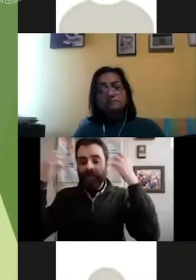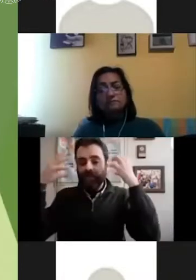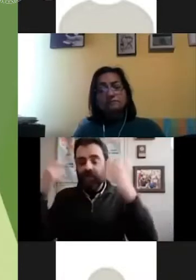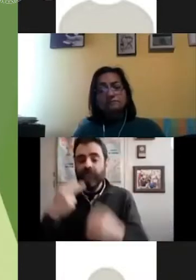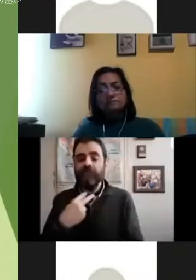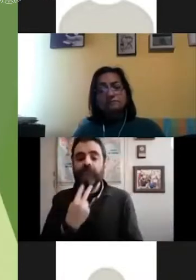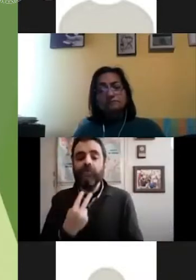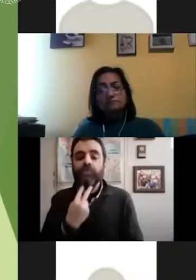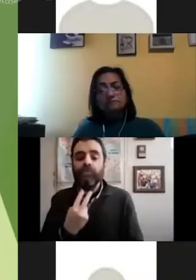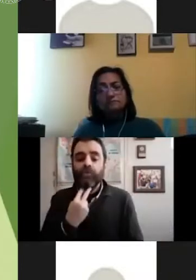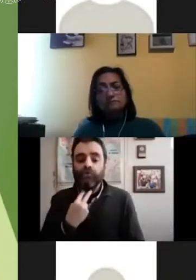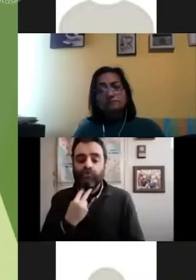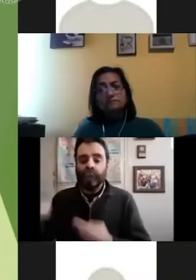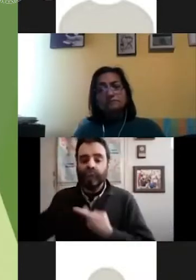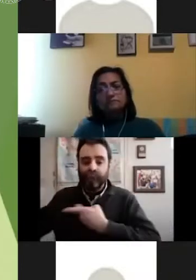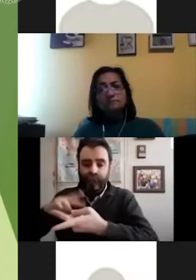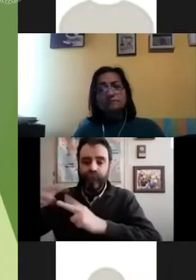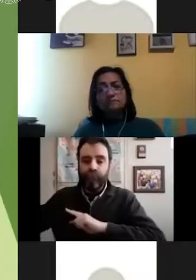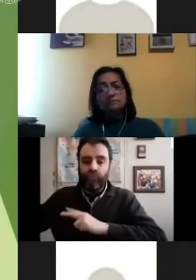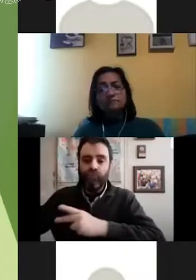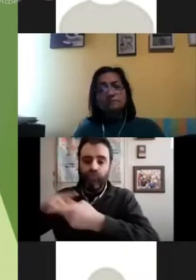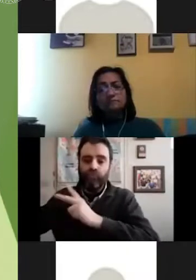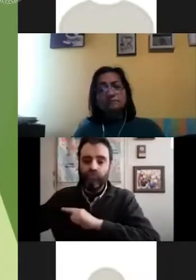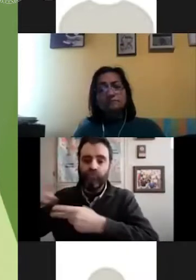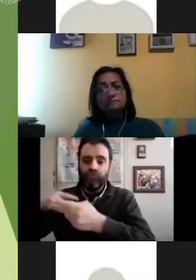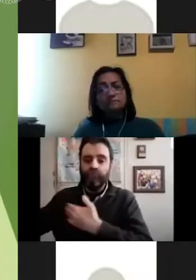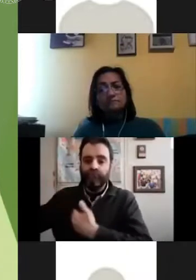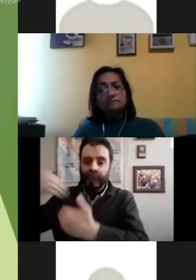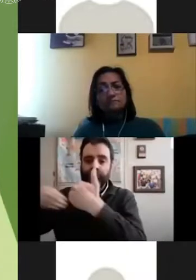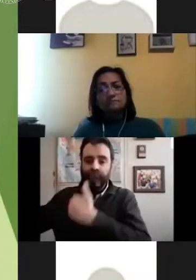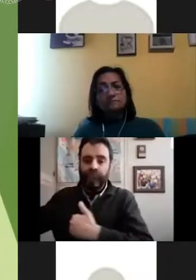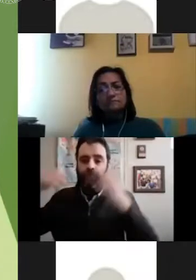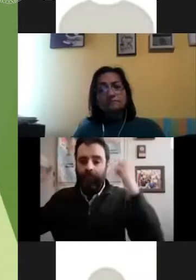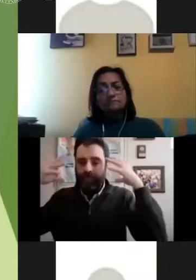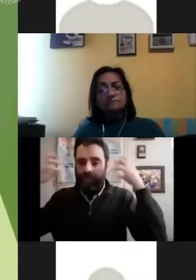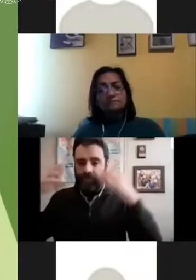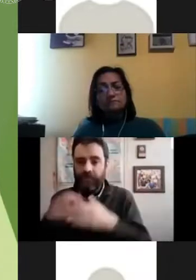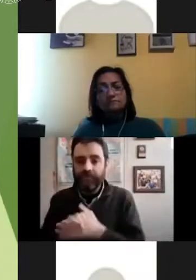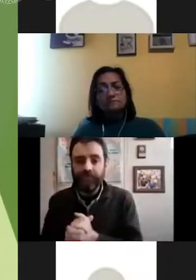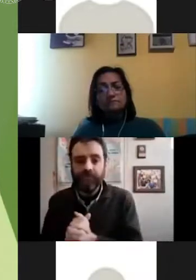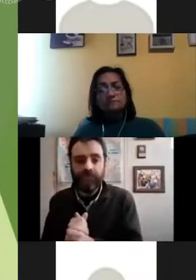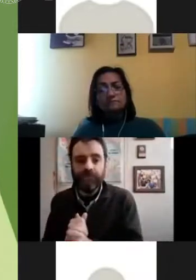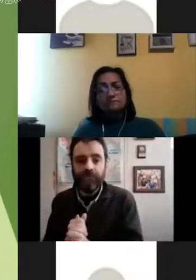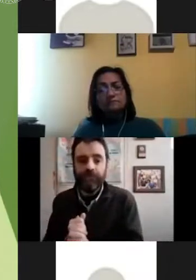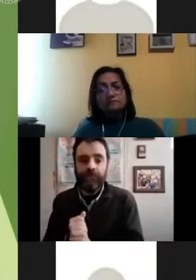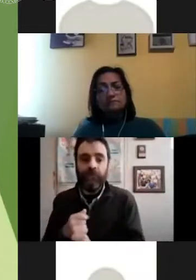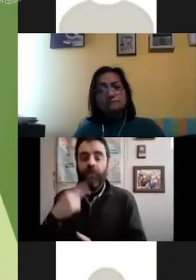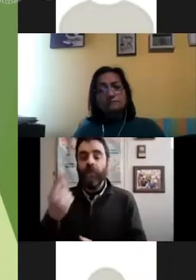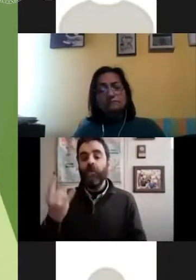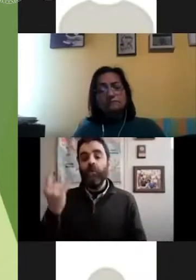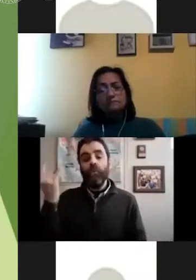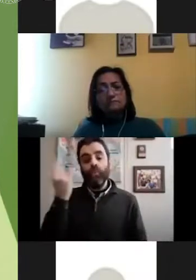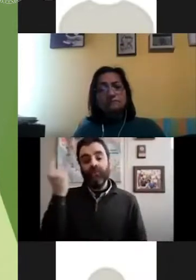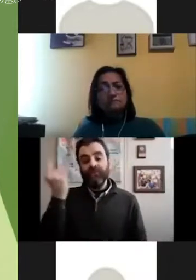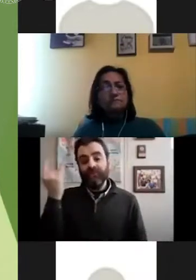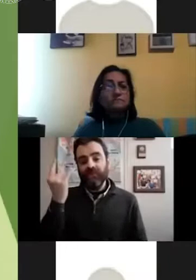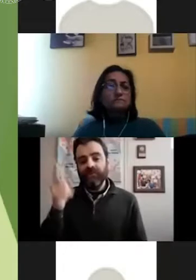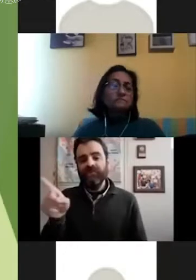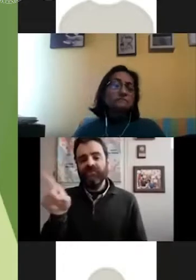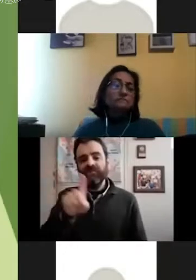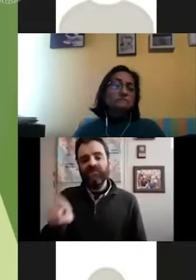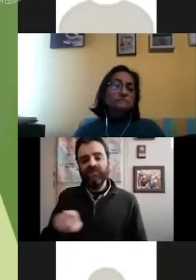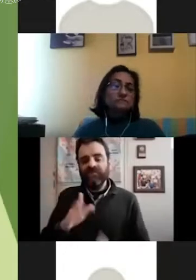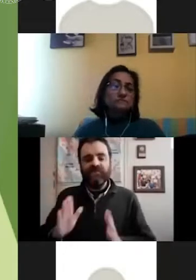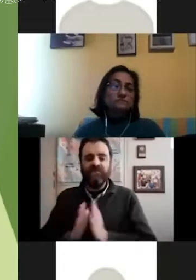ellas trabajan más que nada en la fonoaudiología. Bien, vienen, se van turnando las personas y vienen a aprender sobre